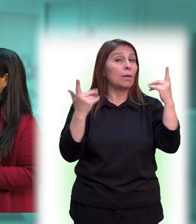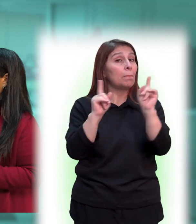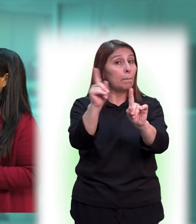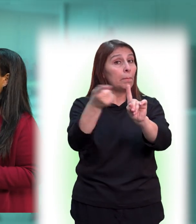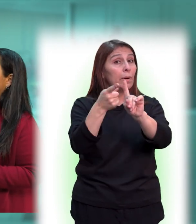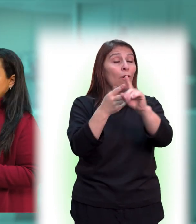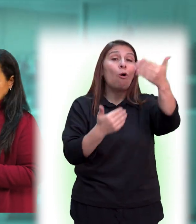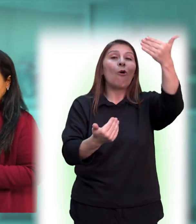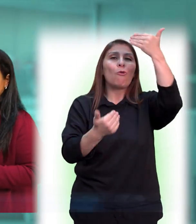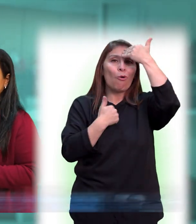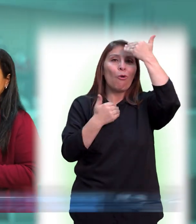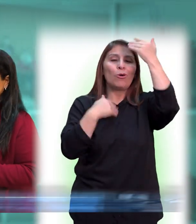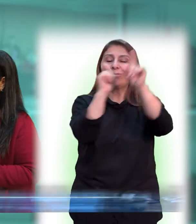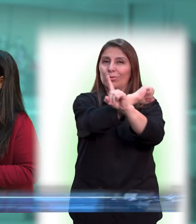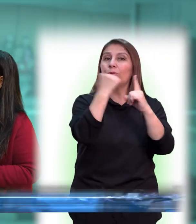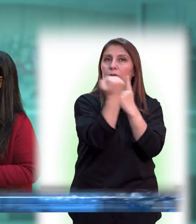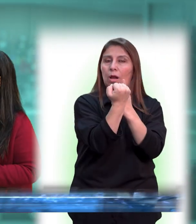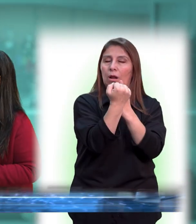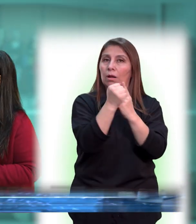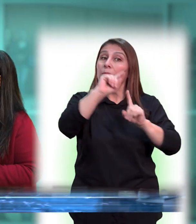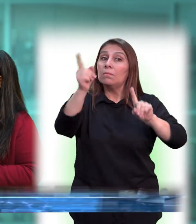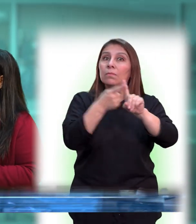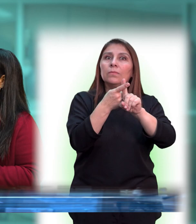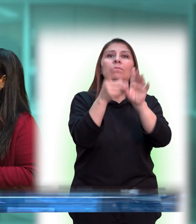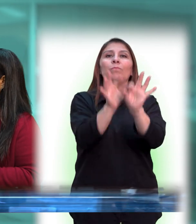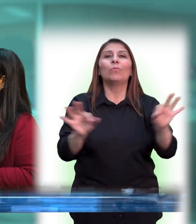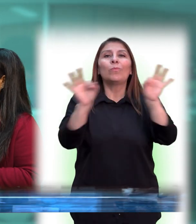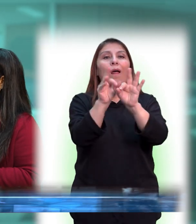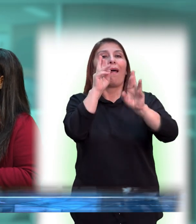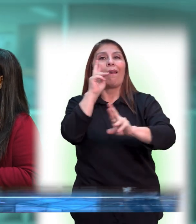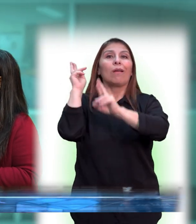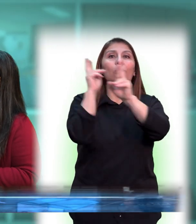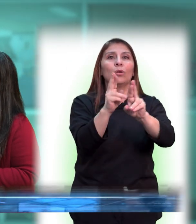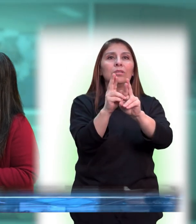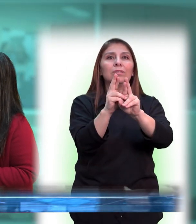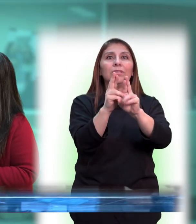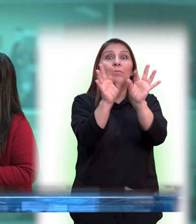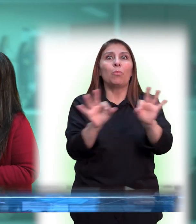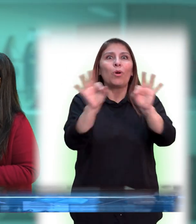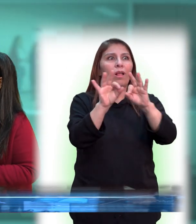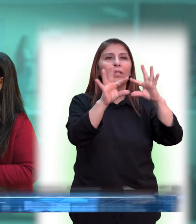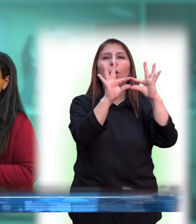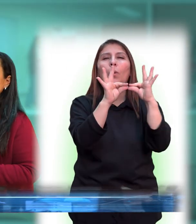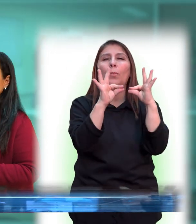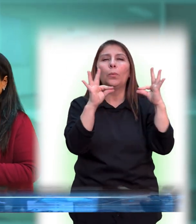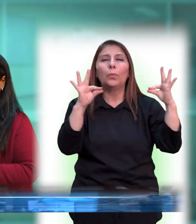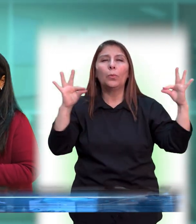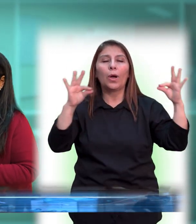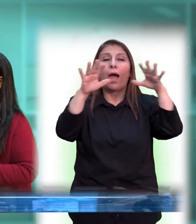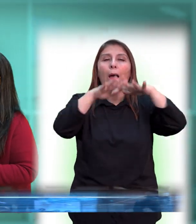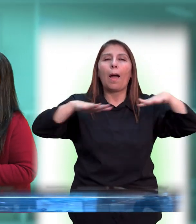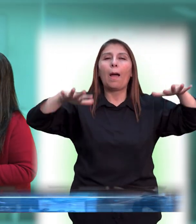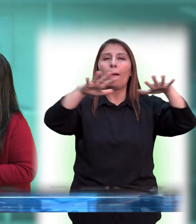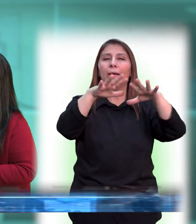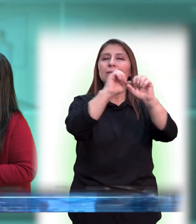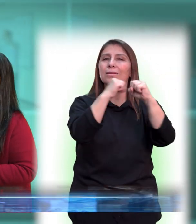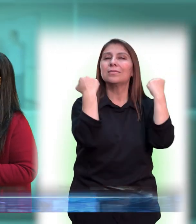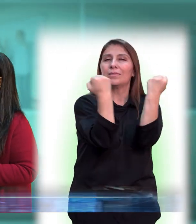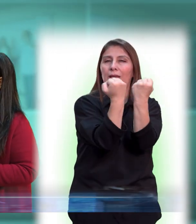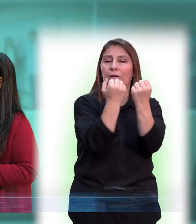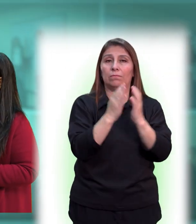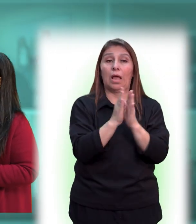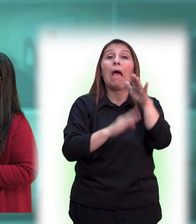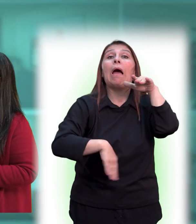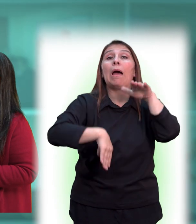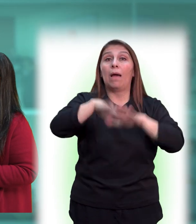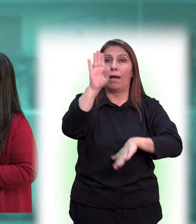Conciencia social en primera instancia, reconocer la importancia del silencio en estos ambientes. Y,